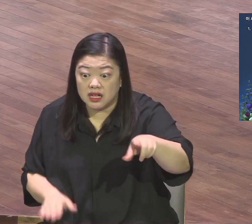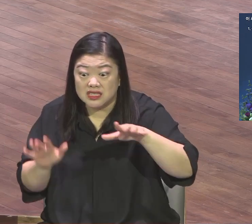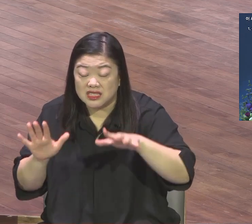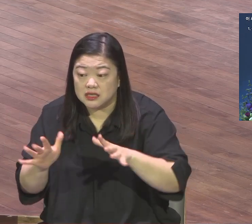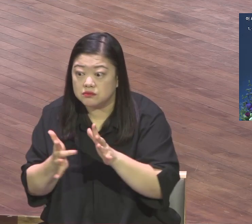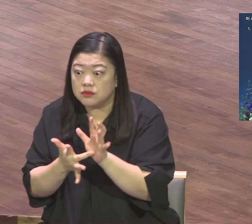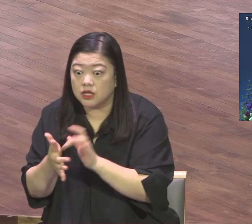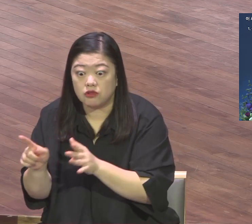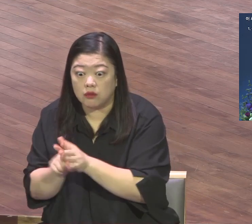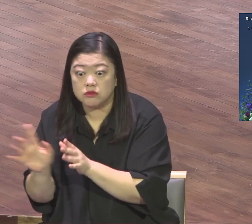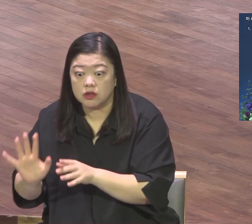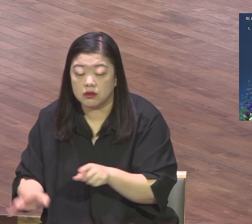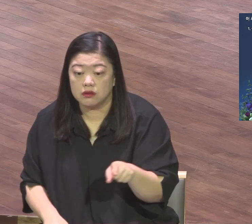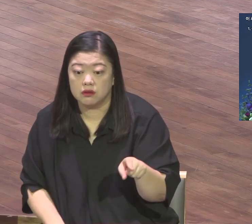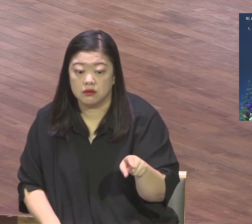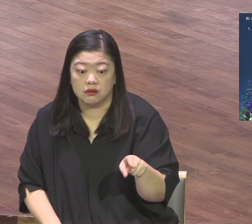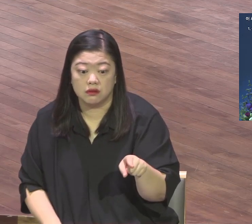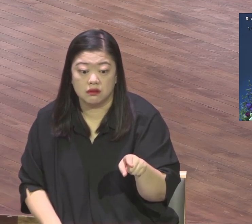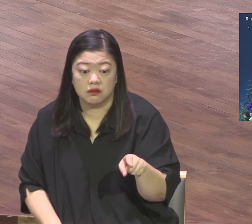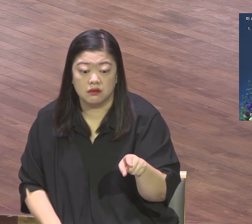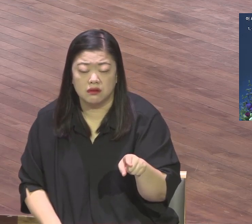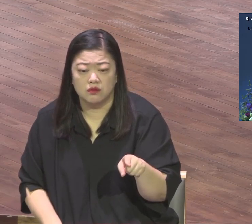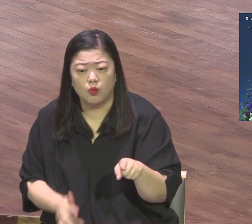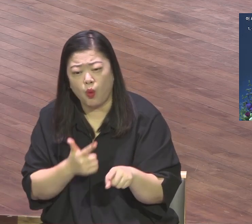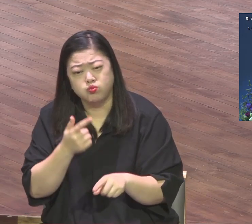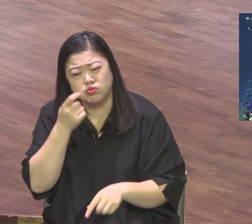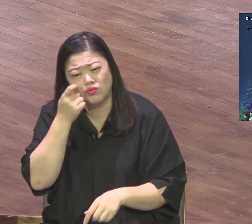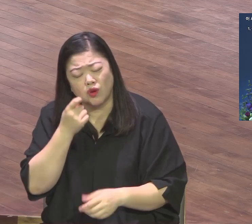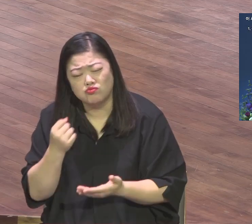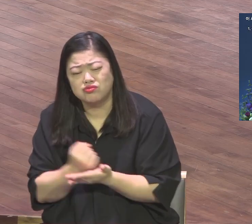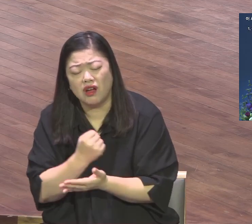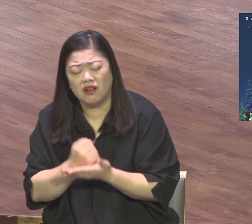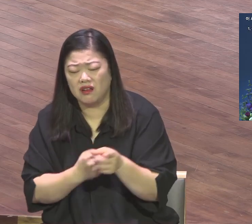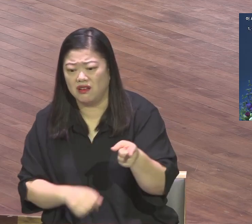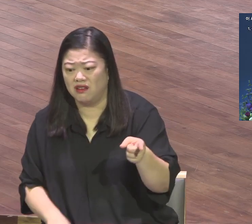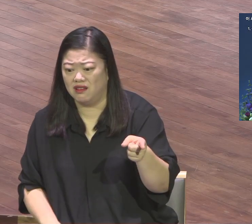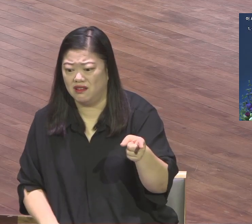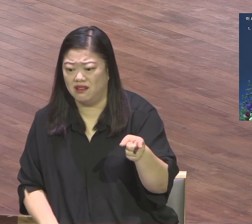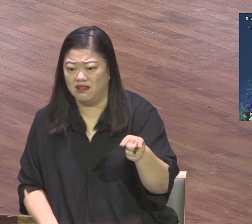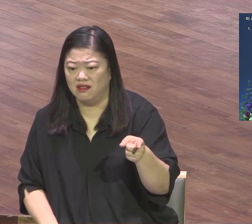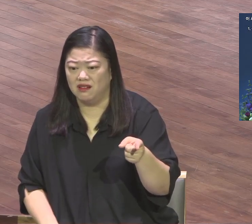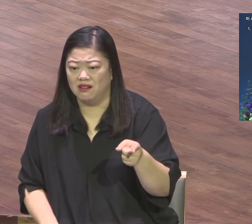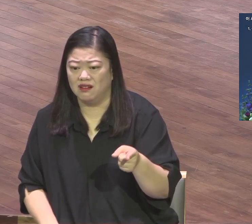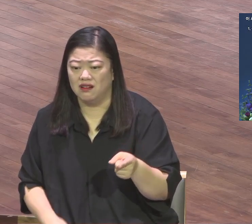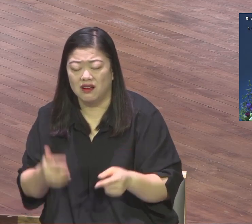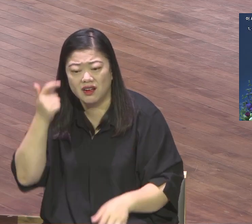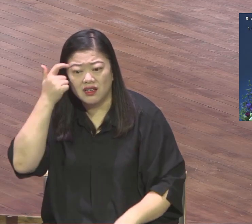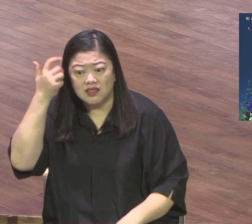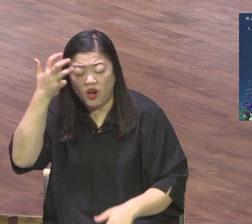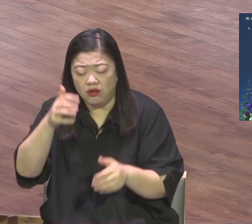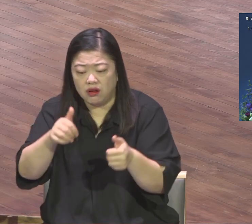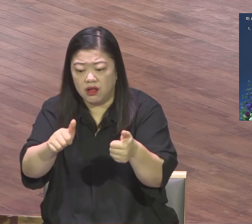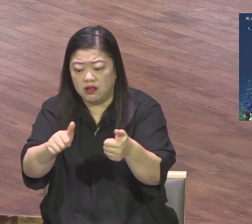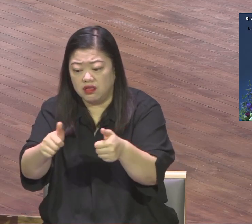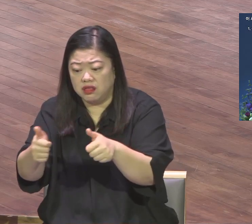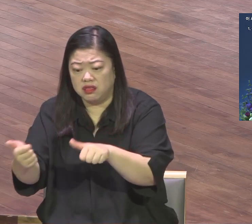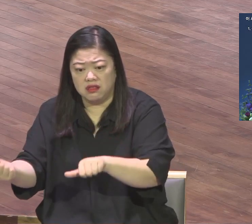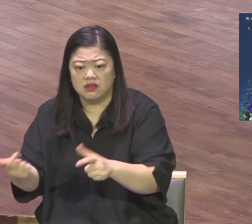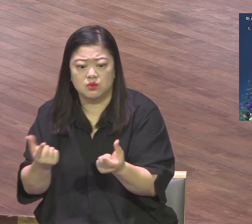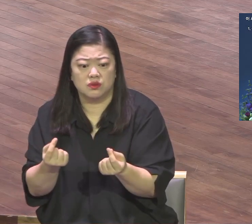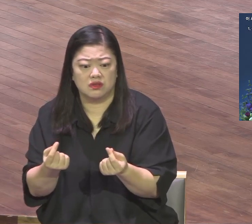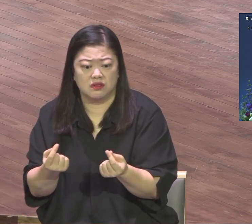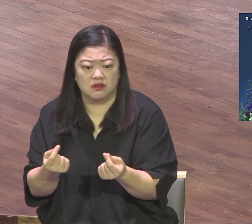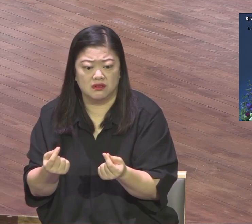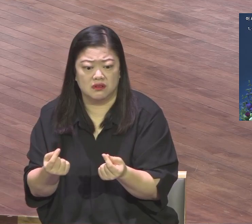지금도 모르고 죽어가고 있어요. 죽어가고 있어요. 죽어간다 무슨 말이에요? 전부